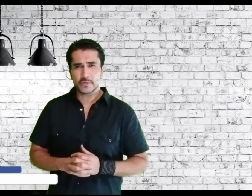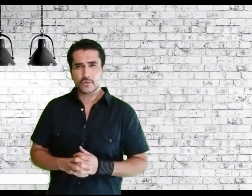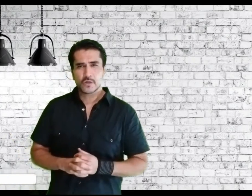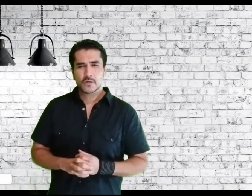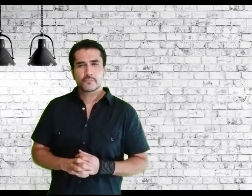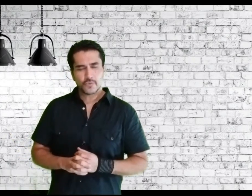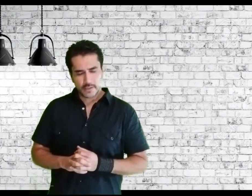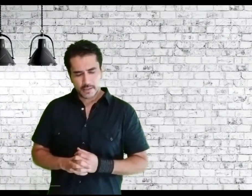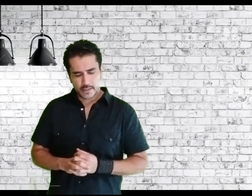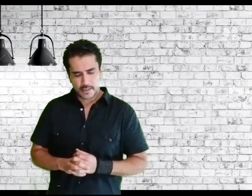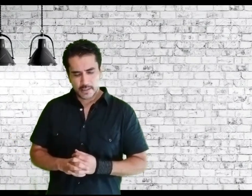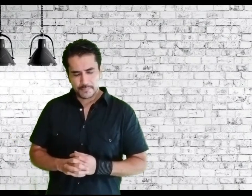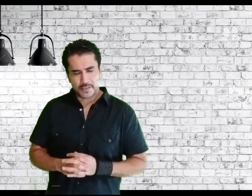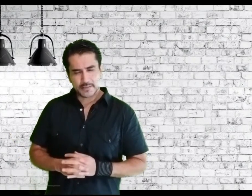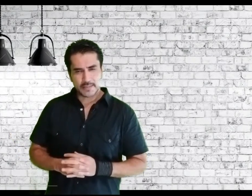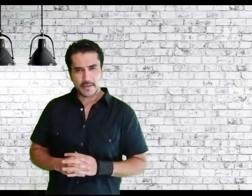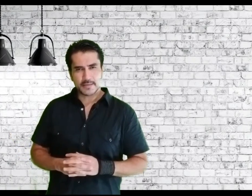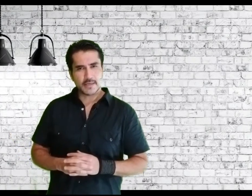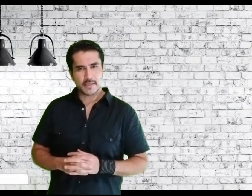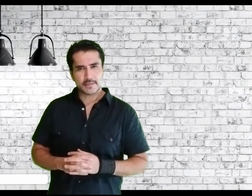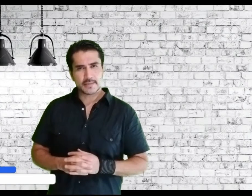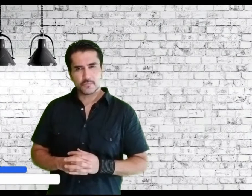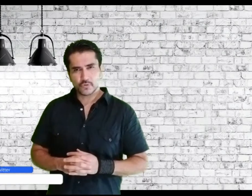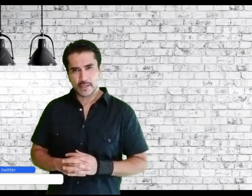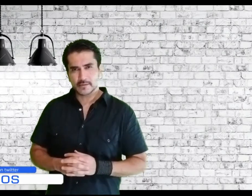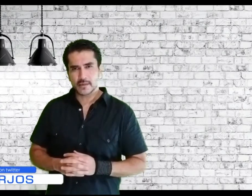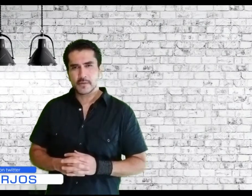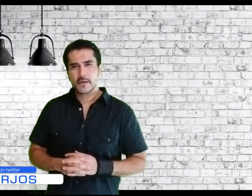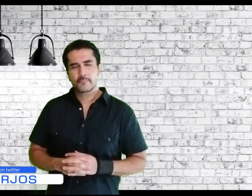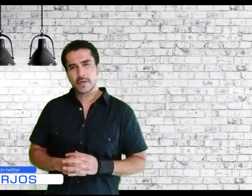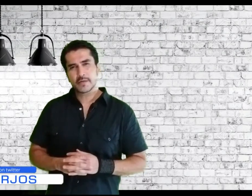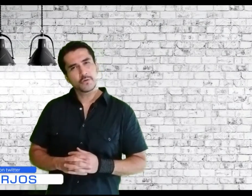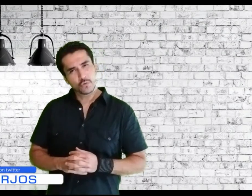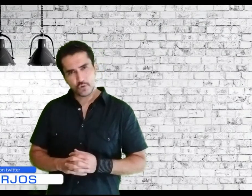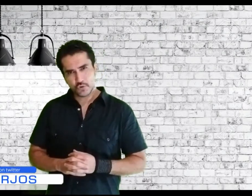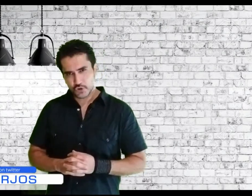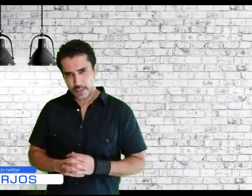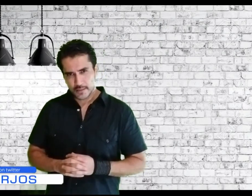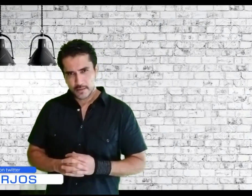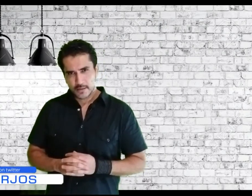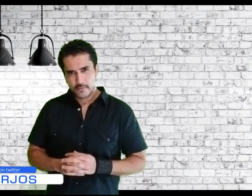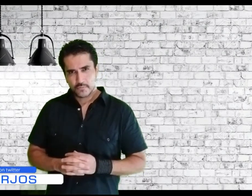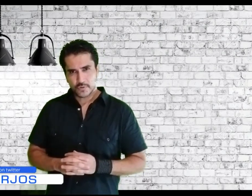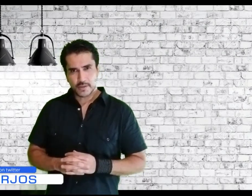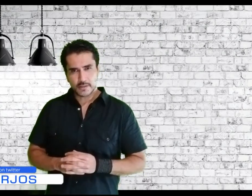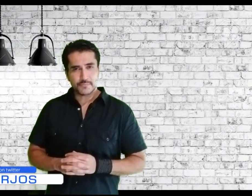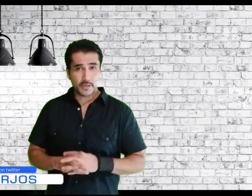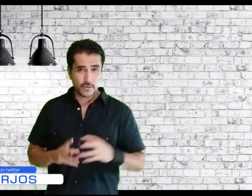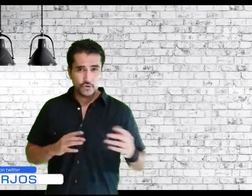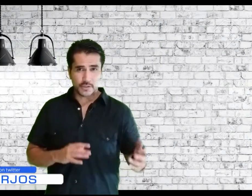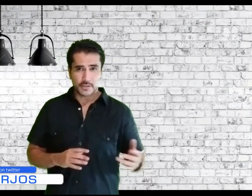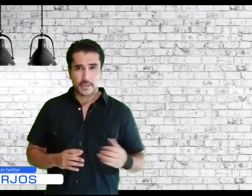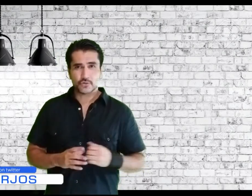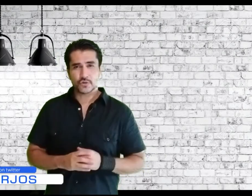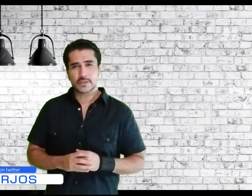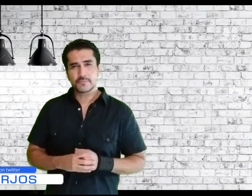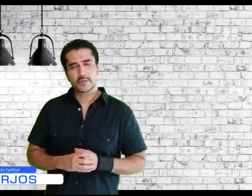aprenderlo, porque el aprendizaje de señas es importante para la inclusión social, porque también ellos tienen derechos y también